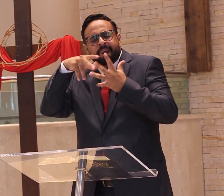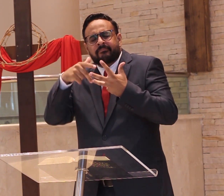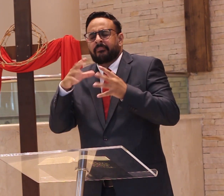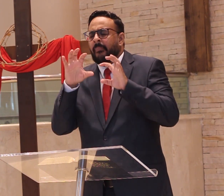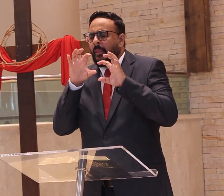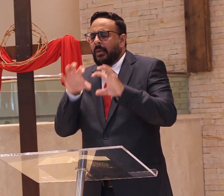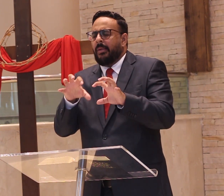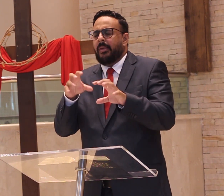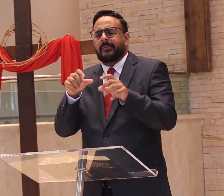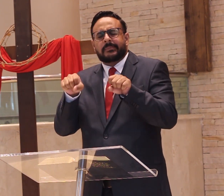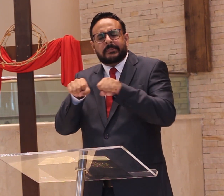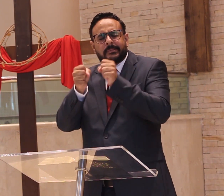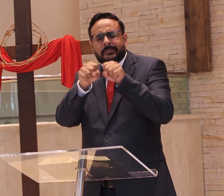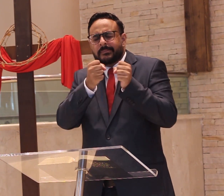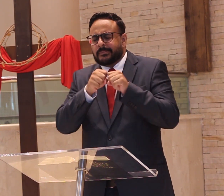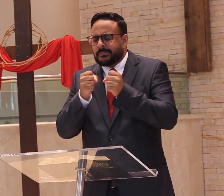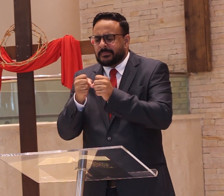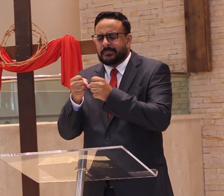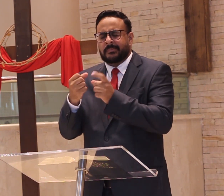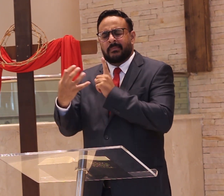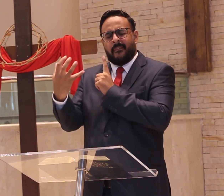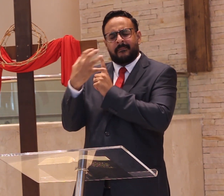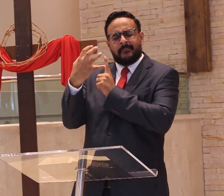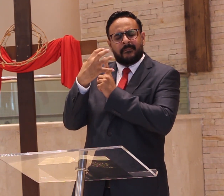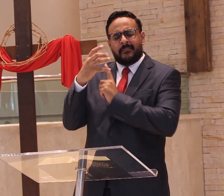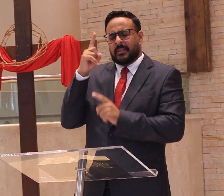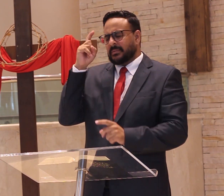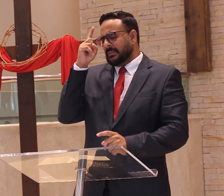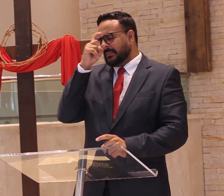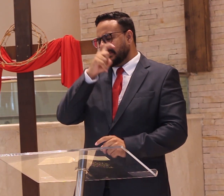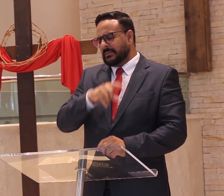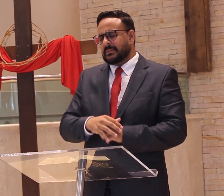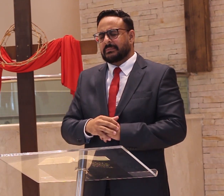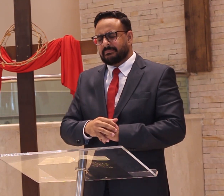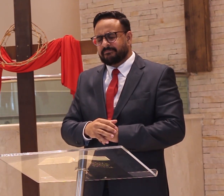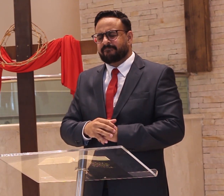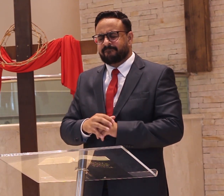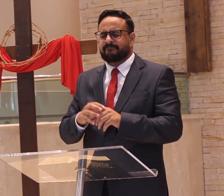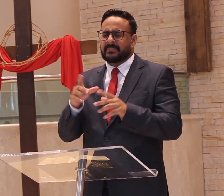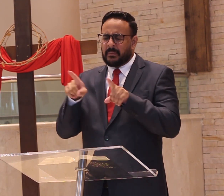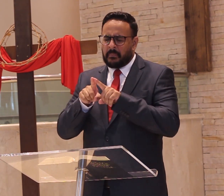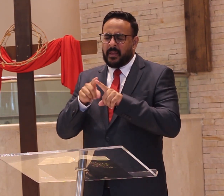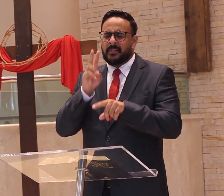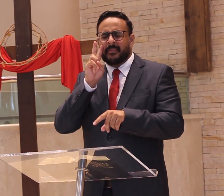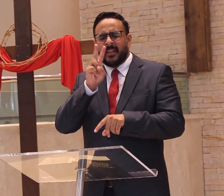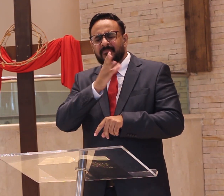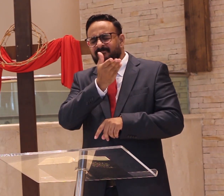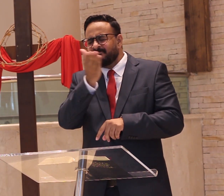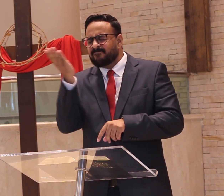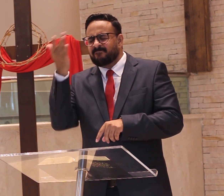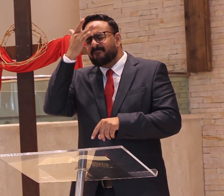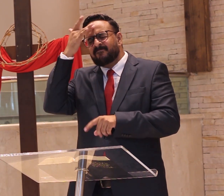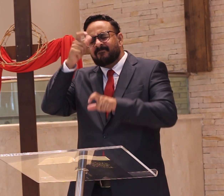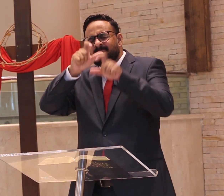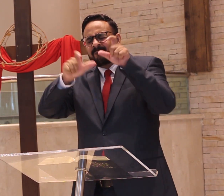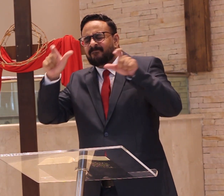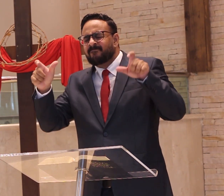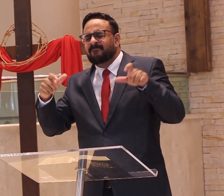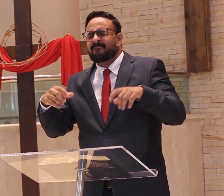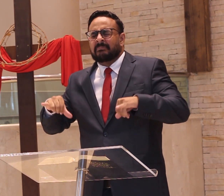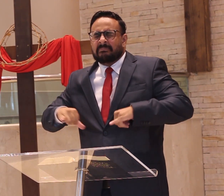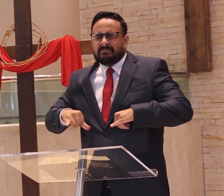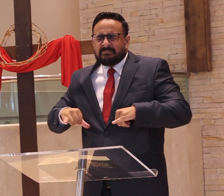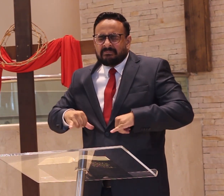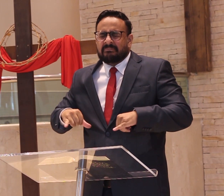quando nascemos. O mundo é escravo do pecado, aonde a tendência sempre é nos trazer o mal e nos pôr